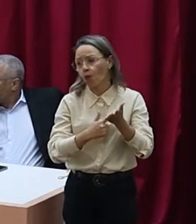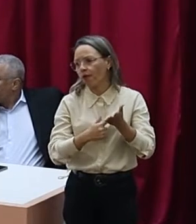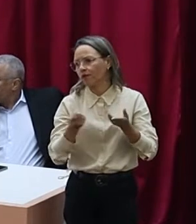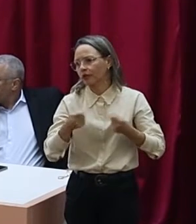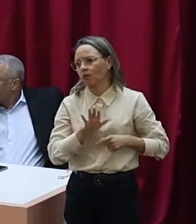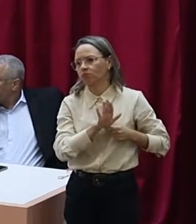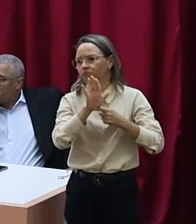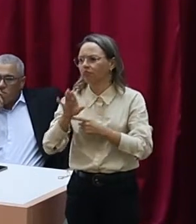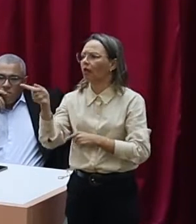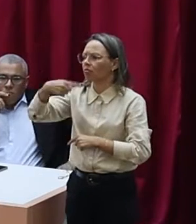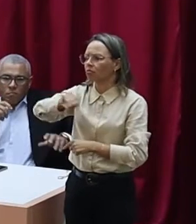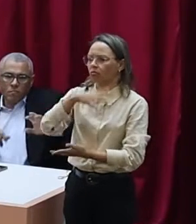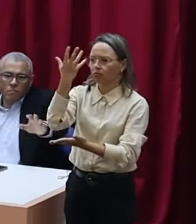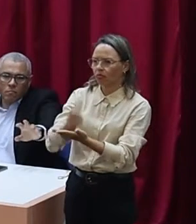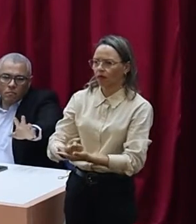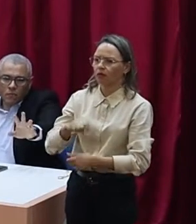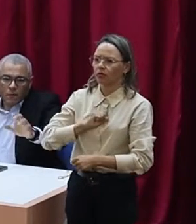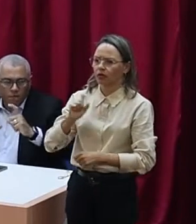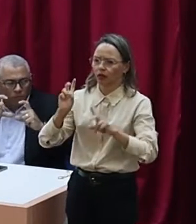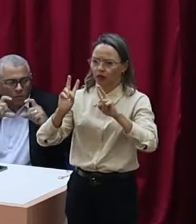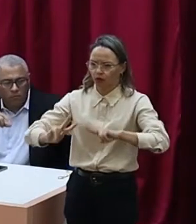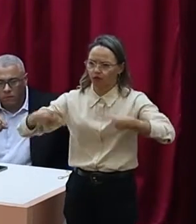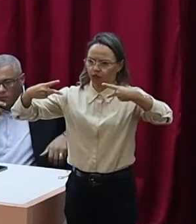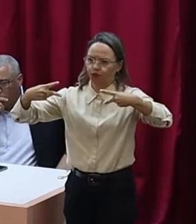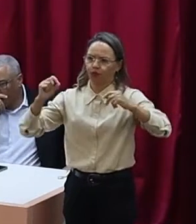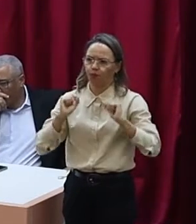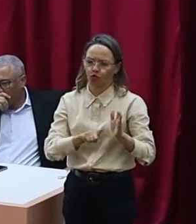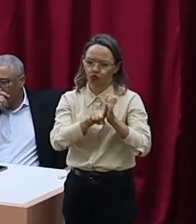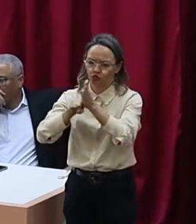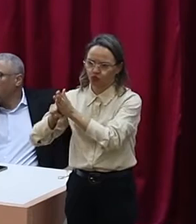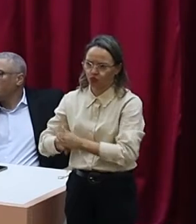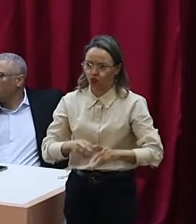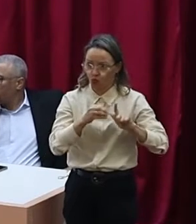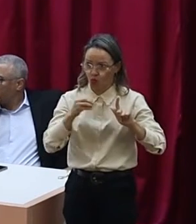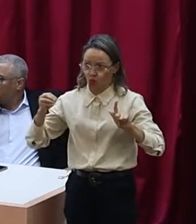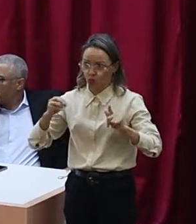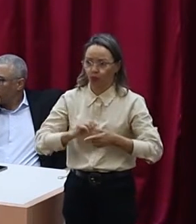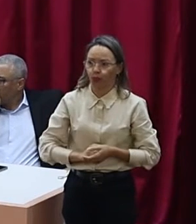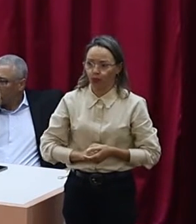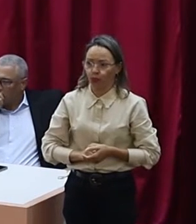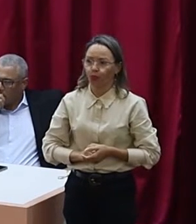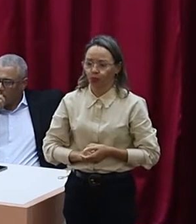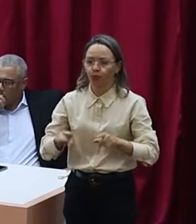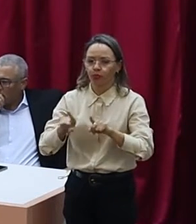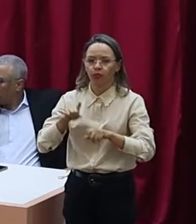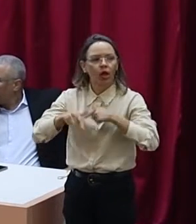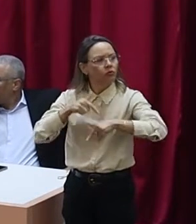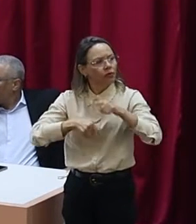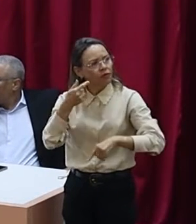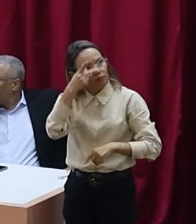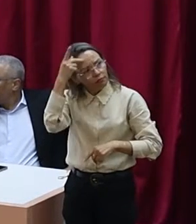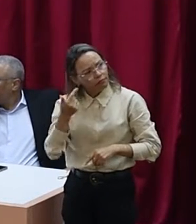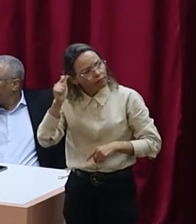para download gratuito, está aí o link, ou vocês podem pesquisar no Google, né? Então, só para falar do trabalho de outras pessoas que também